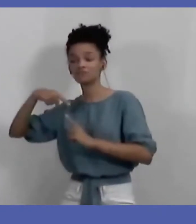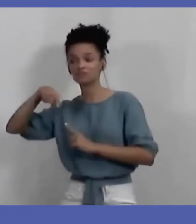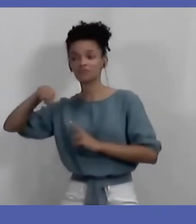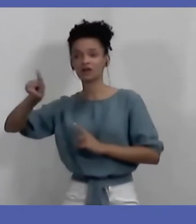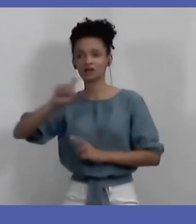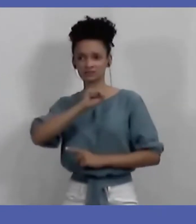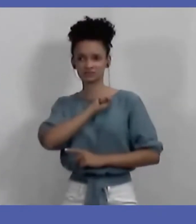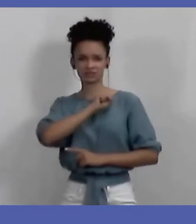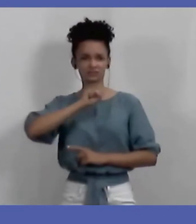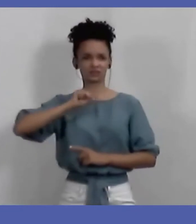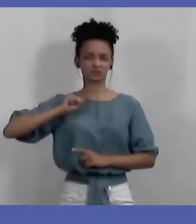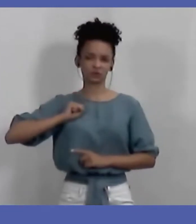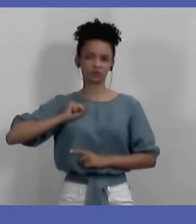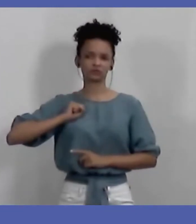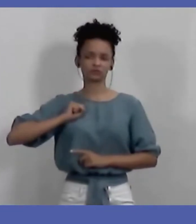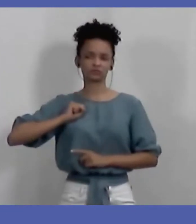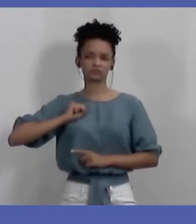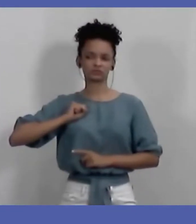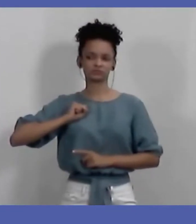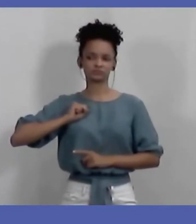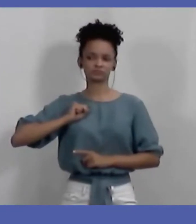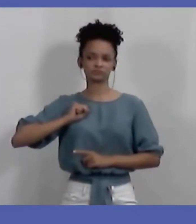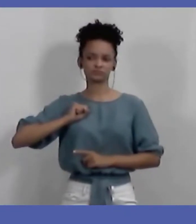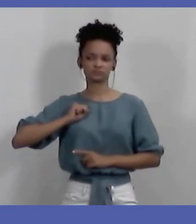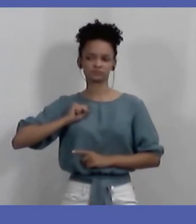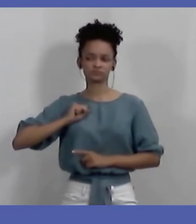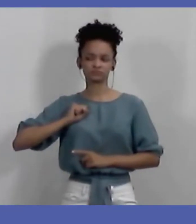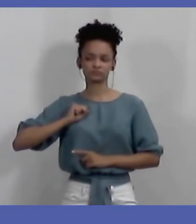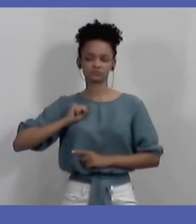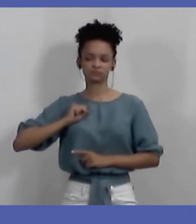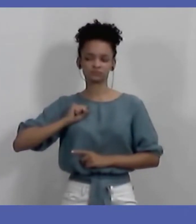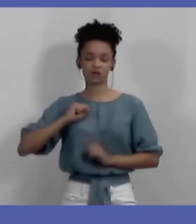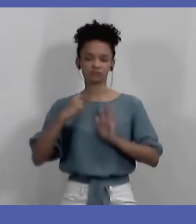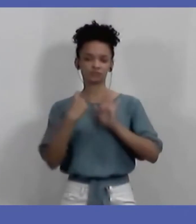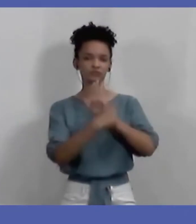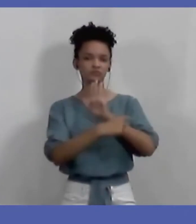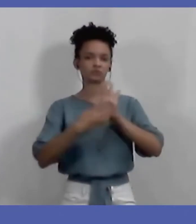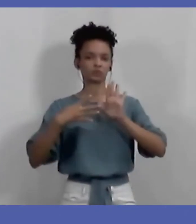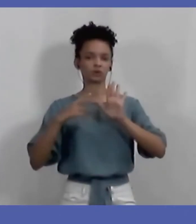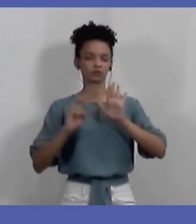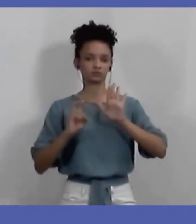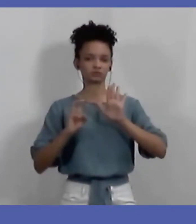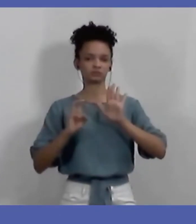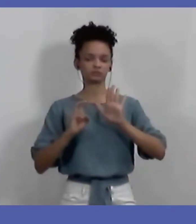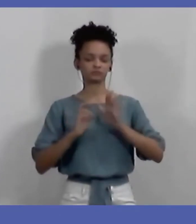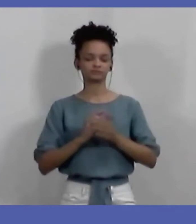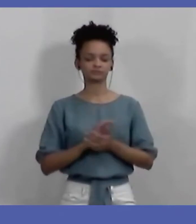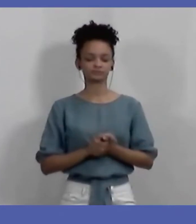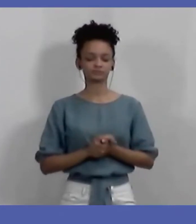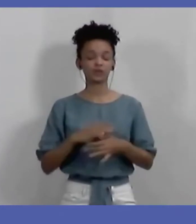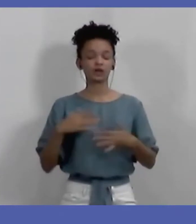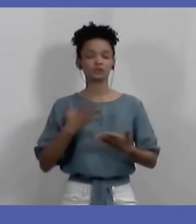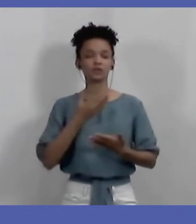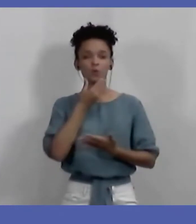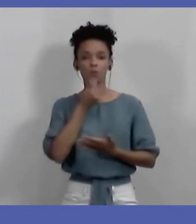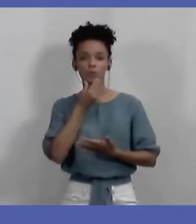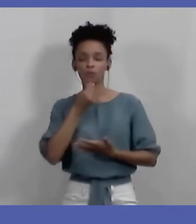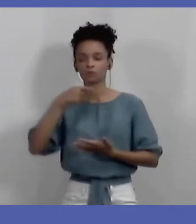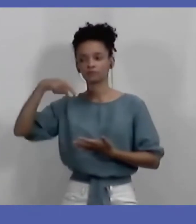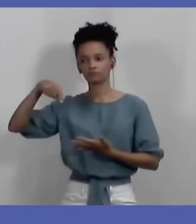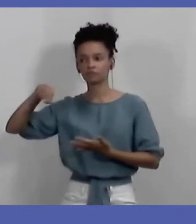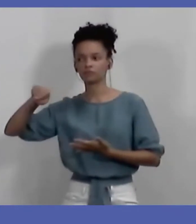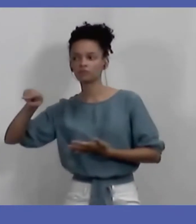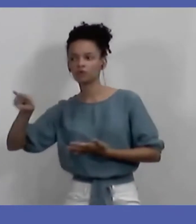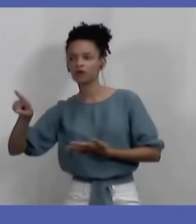falar disso? Olha, não fala para ninguém. Versículo 45. Tendo ele saído, entrou a propalar muitas outras coisas,